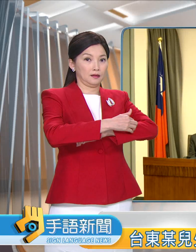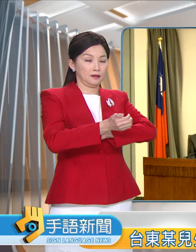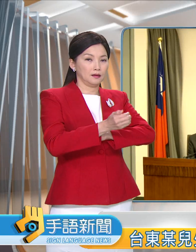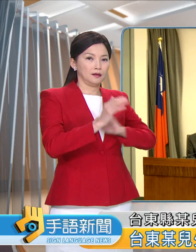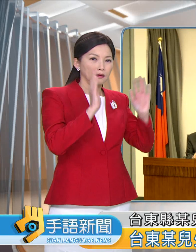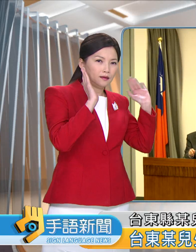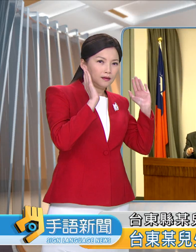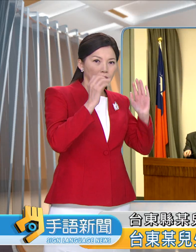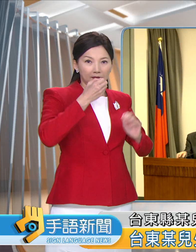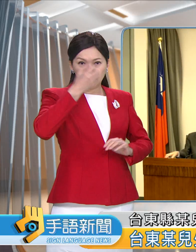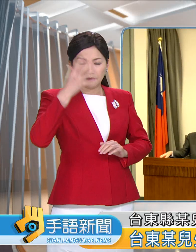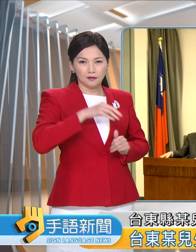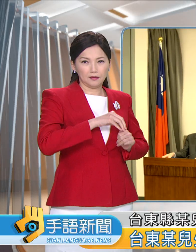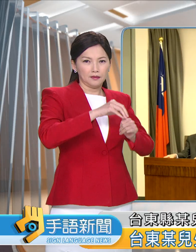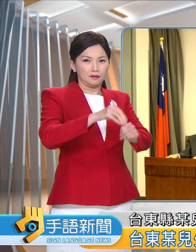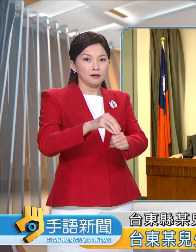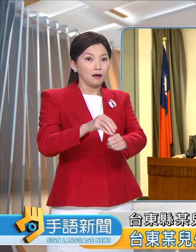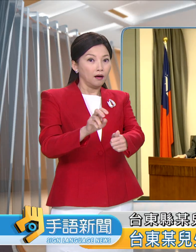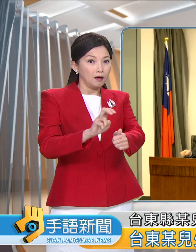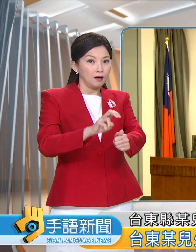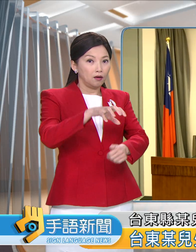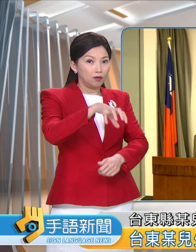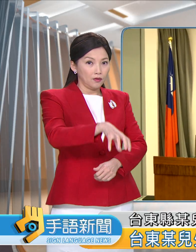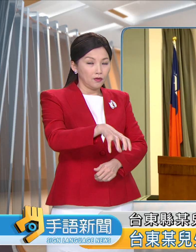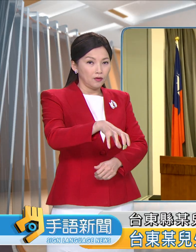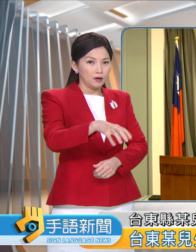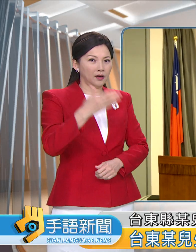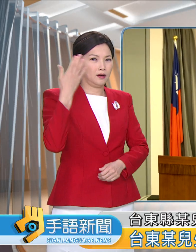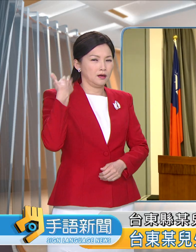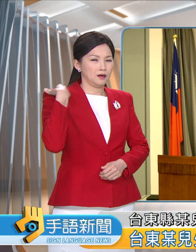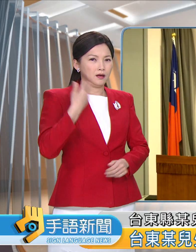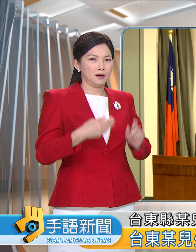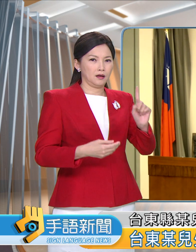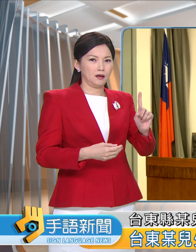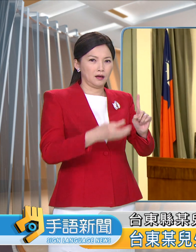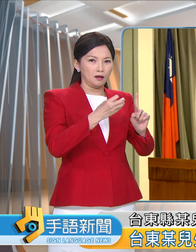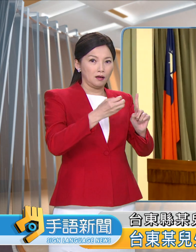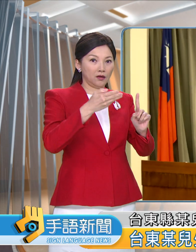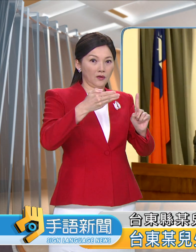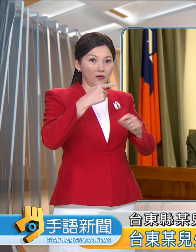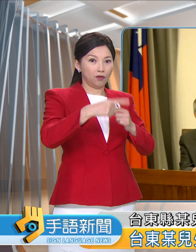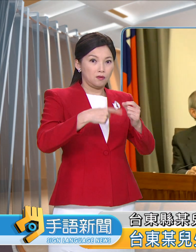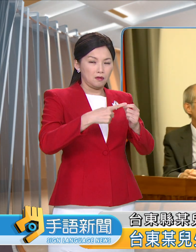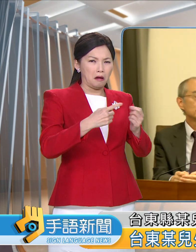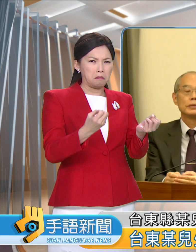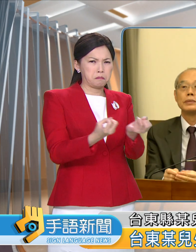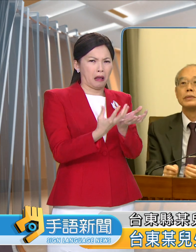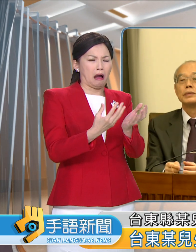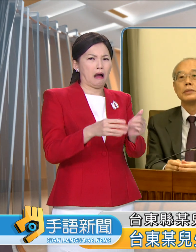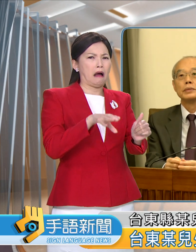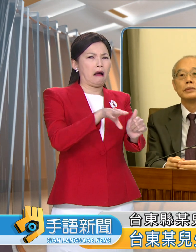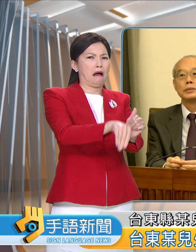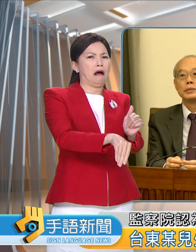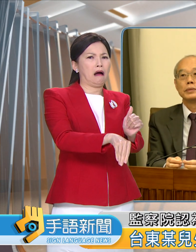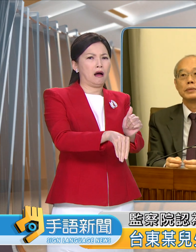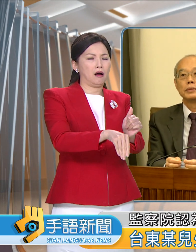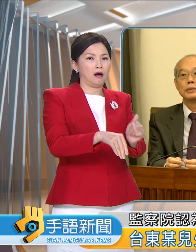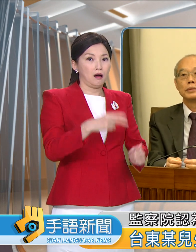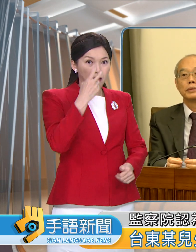台东县某儿少机构，在109年发生了性侵案。监察院认为，